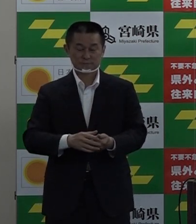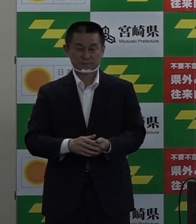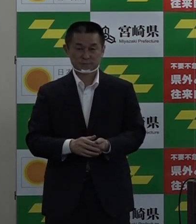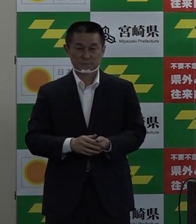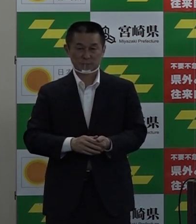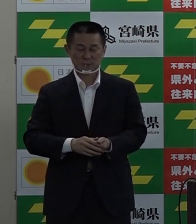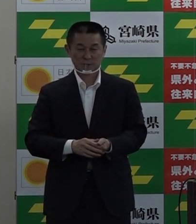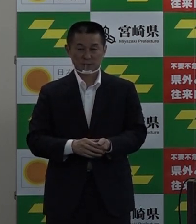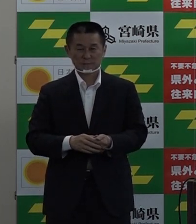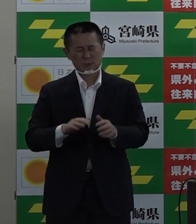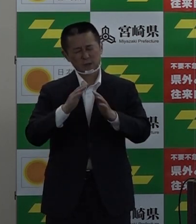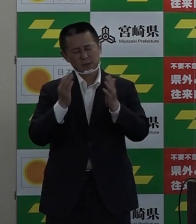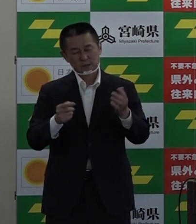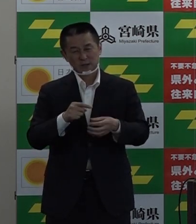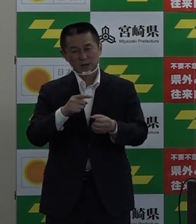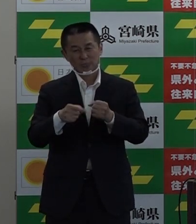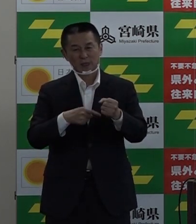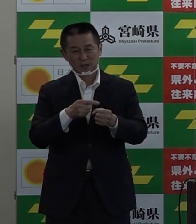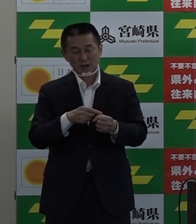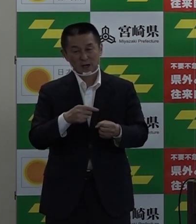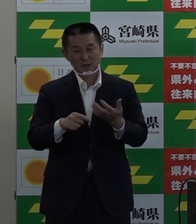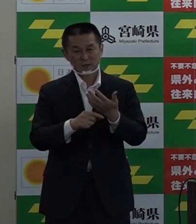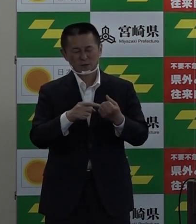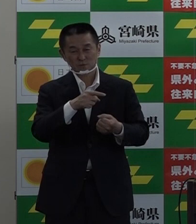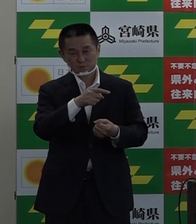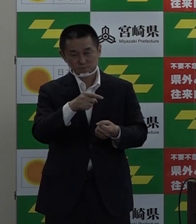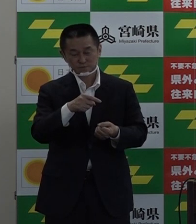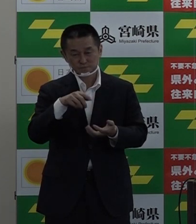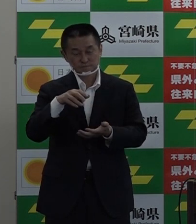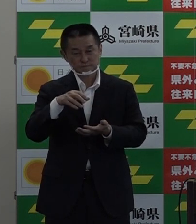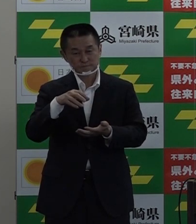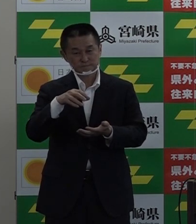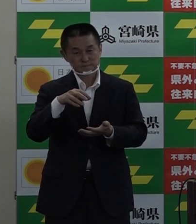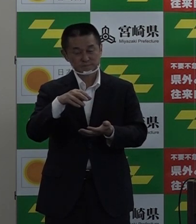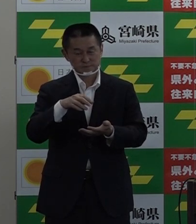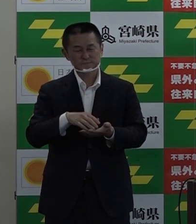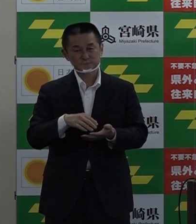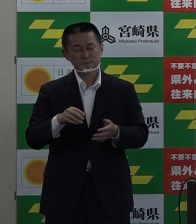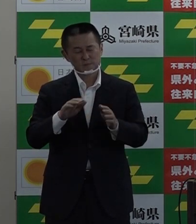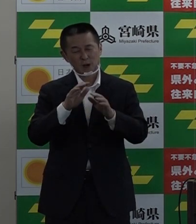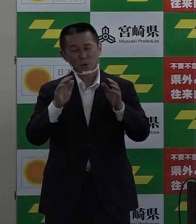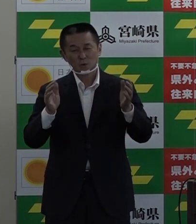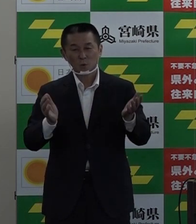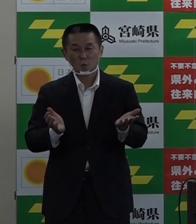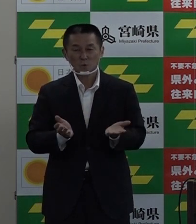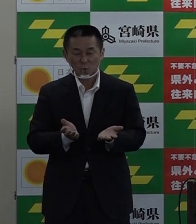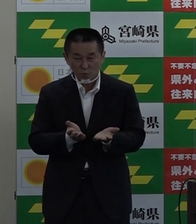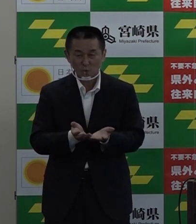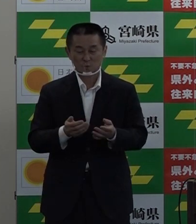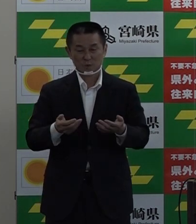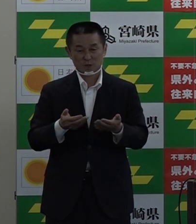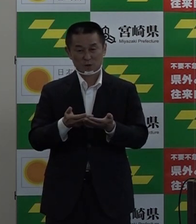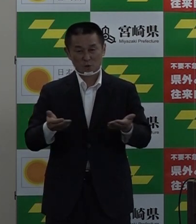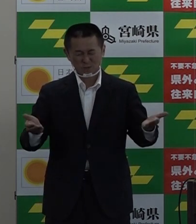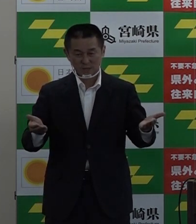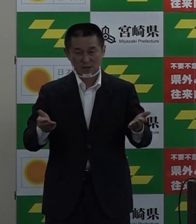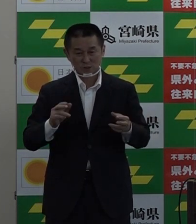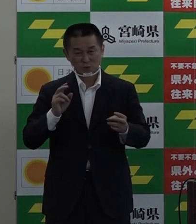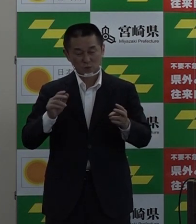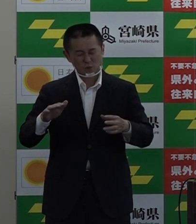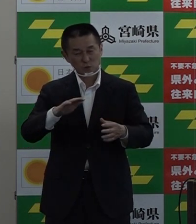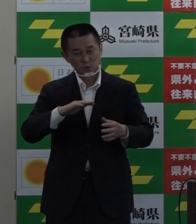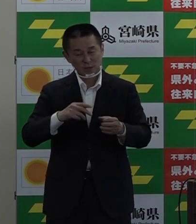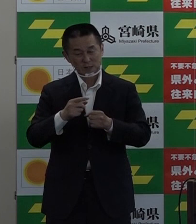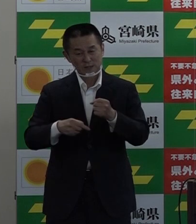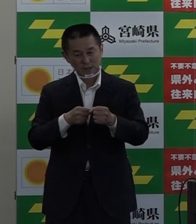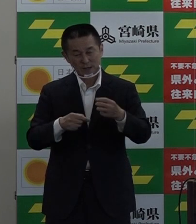およそになりますが、年間売上高がこういったところでありまして、ほとんどの事業者の皆様は年